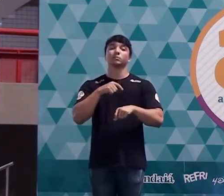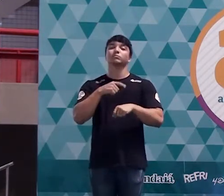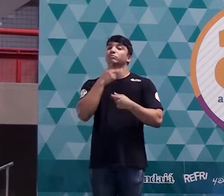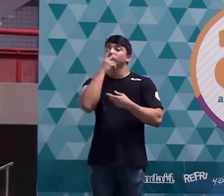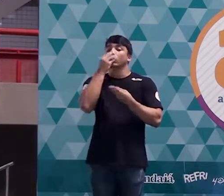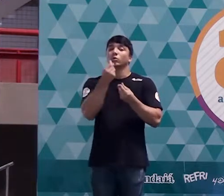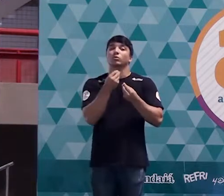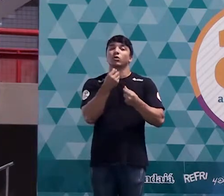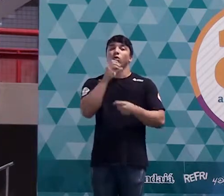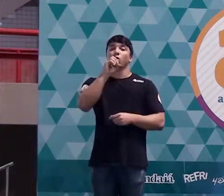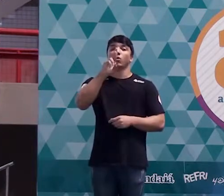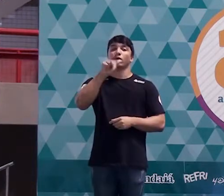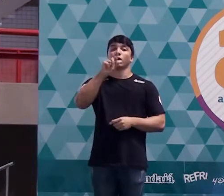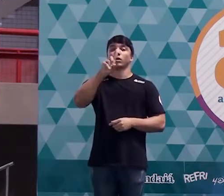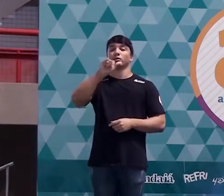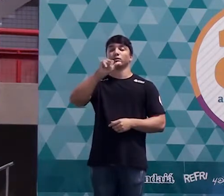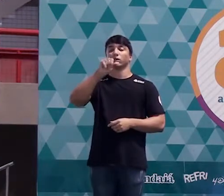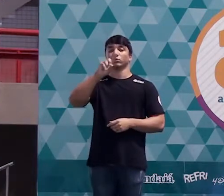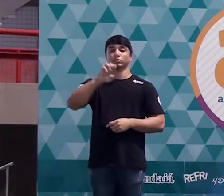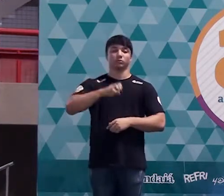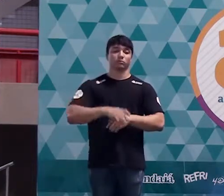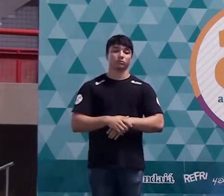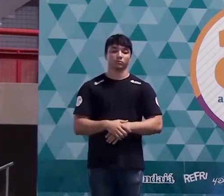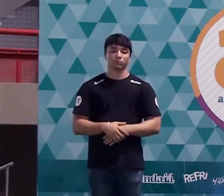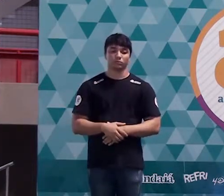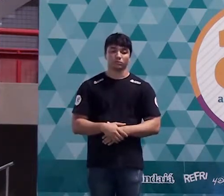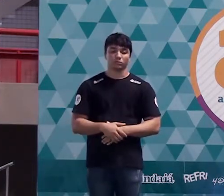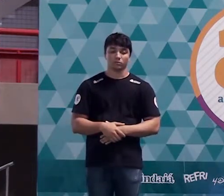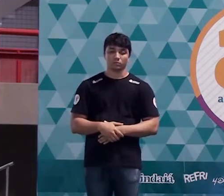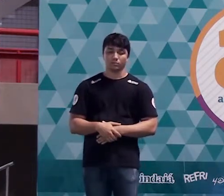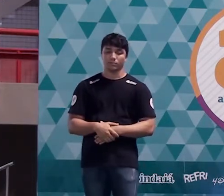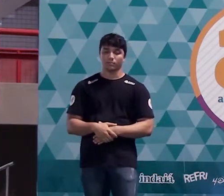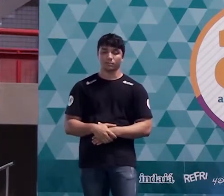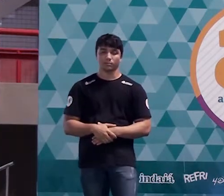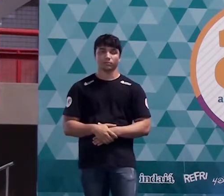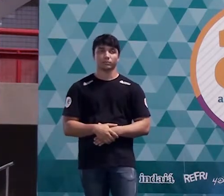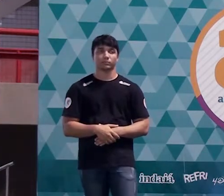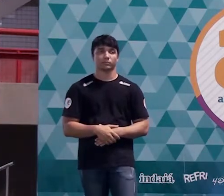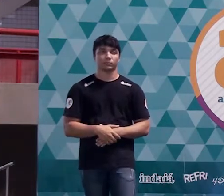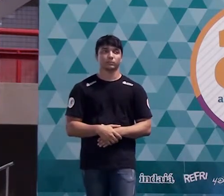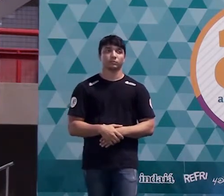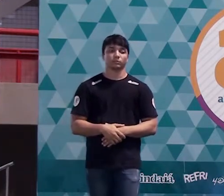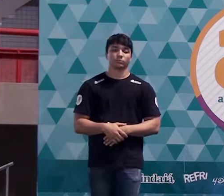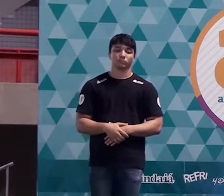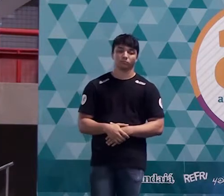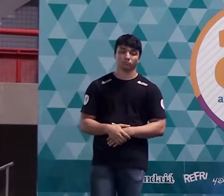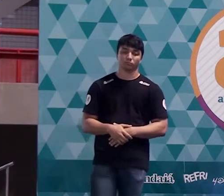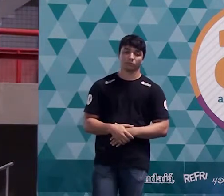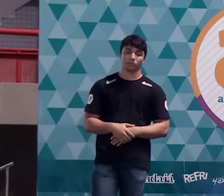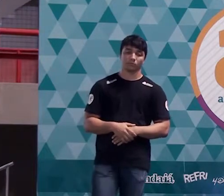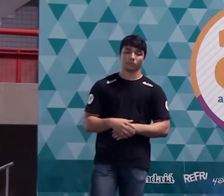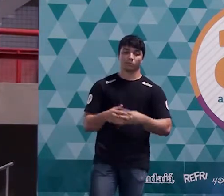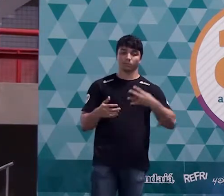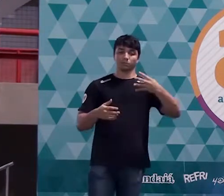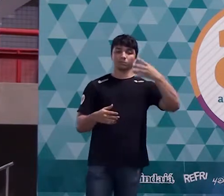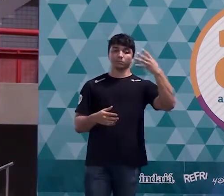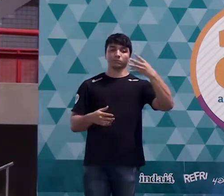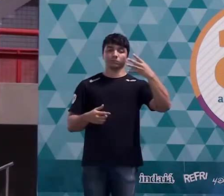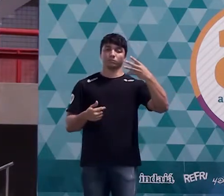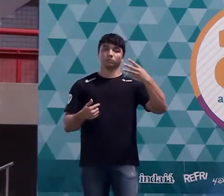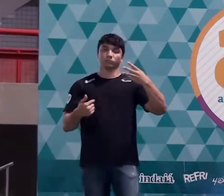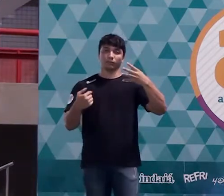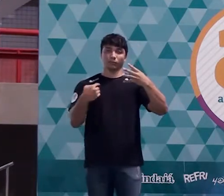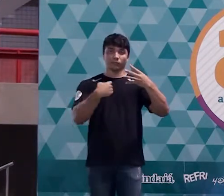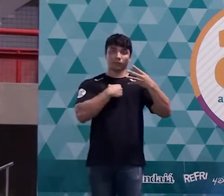de oralidade. Bom, então deixe-me ver isso, rapaz. A quarta, eu